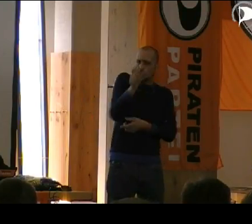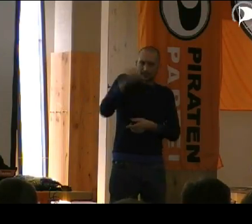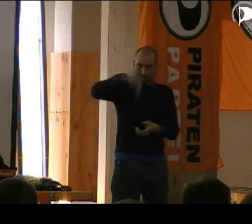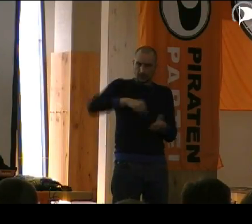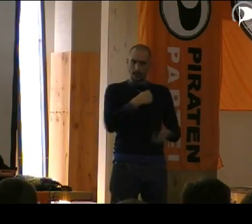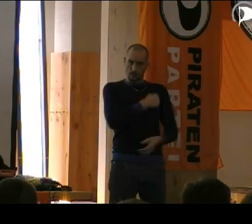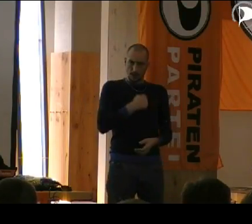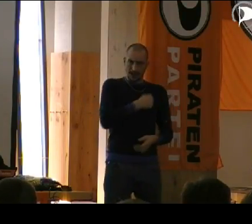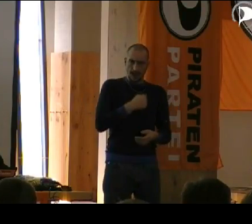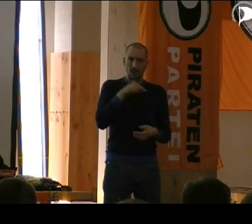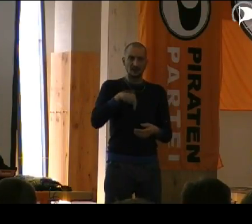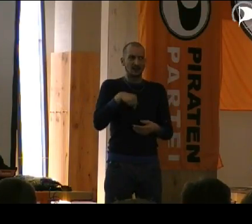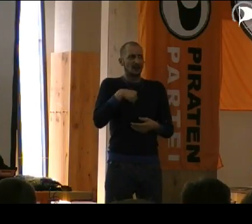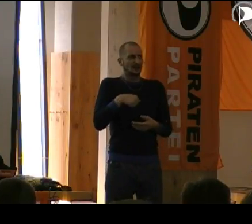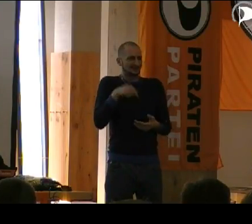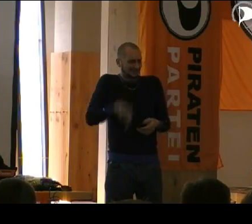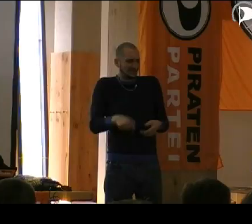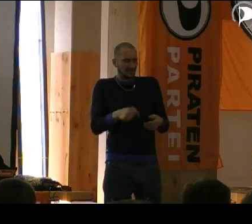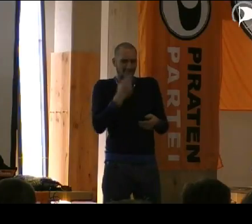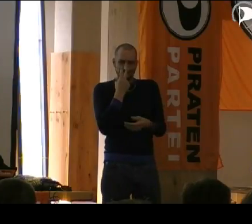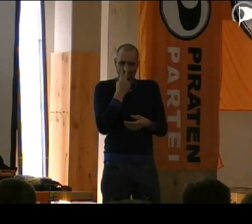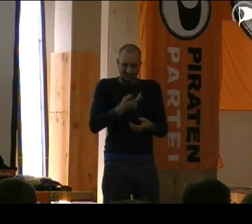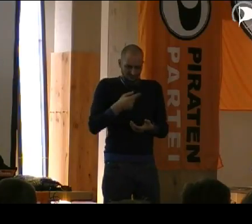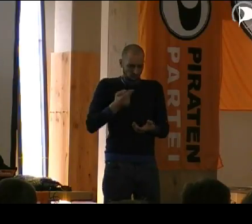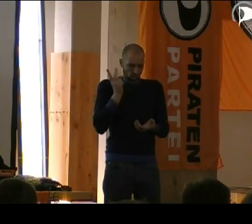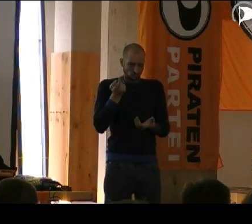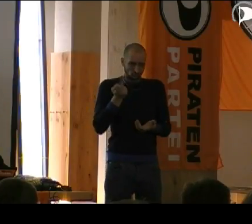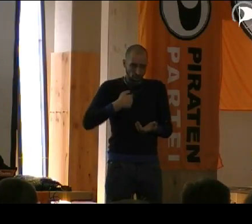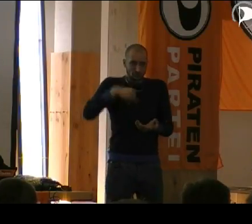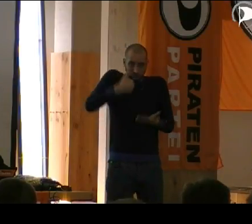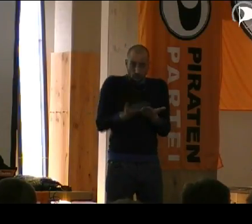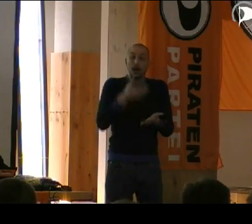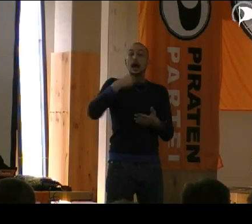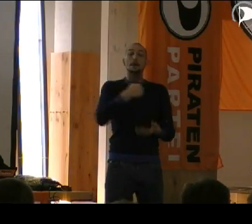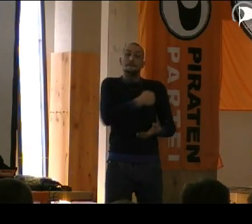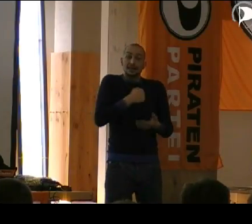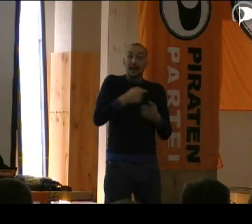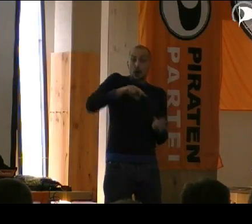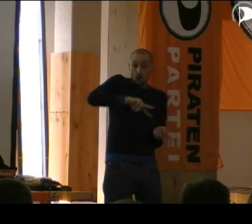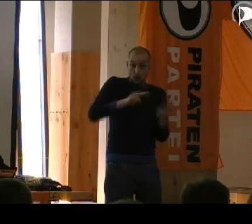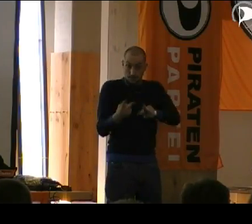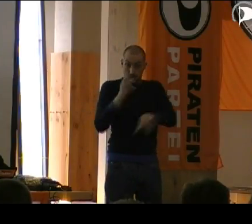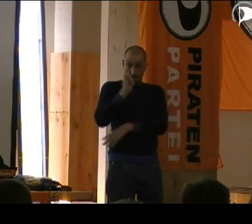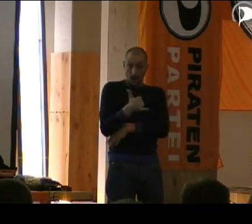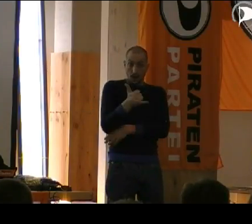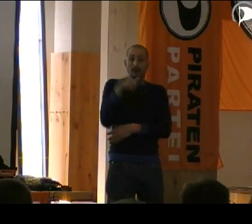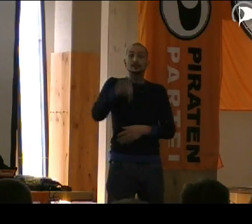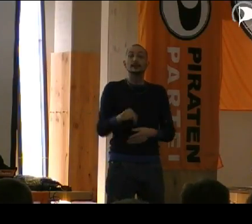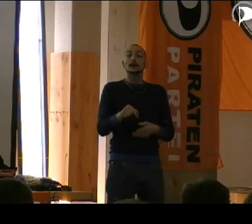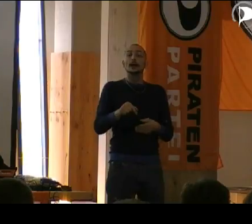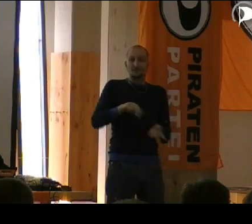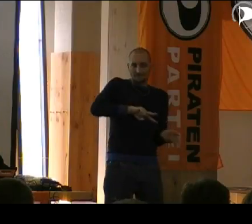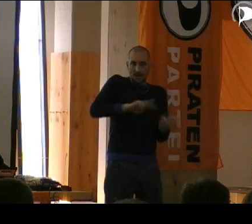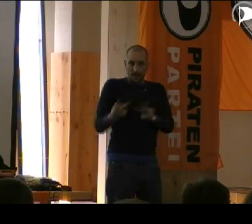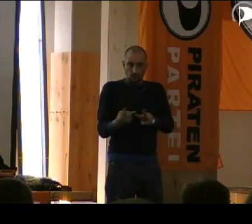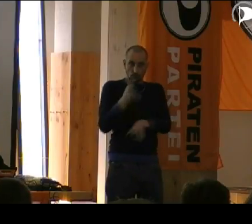nicht mehr so wichtig wieder abhängen die parteien hat sich verändert aber wir müssen auch erkennen dass diese veränderung etwas gutes